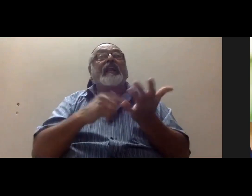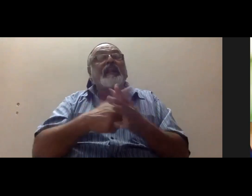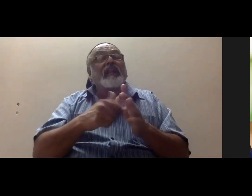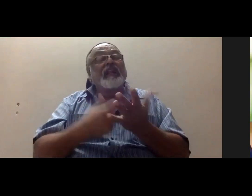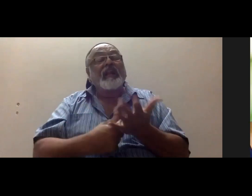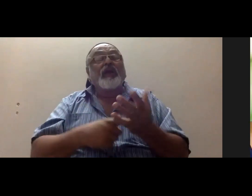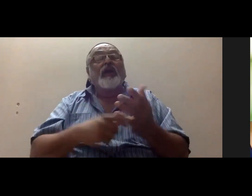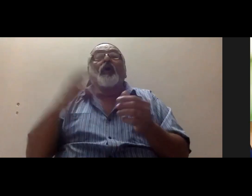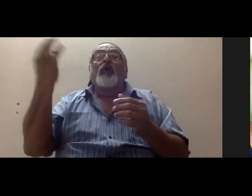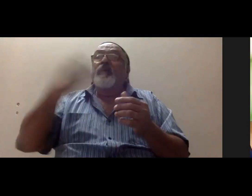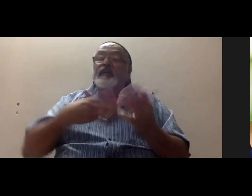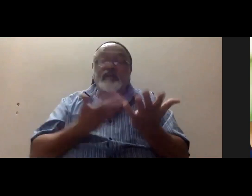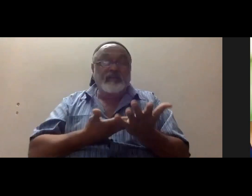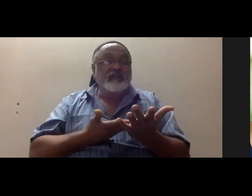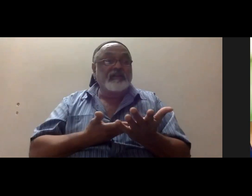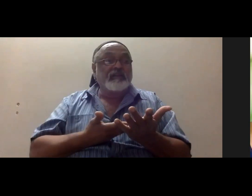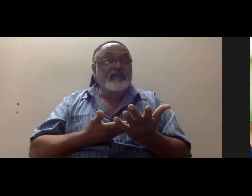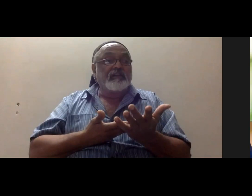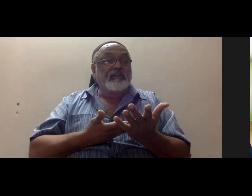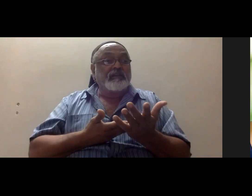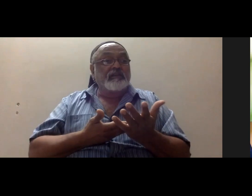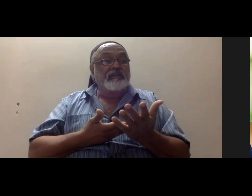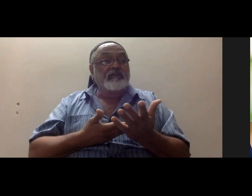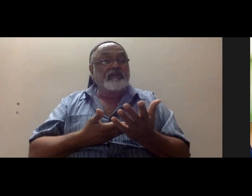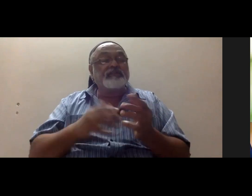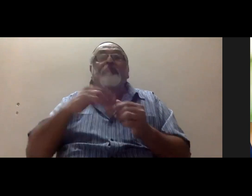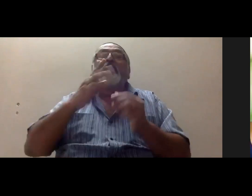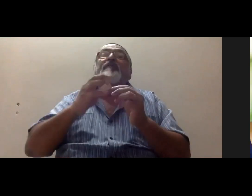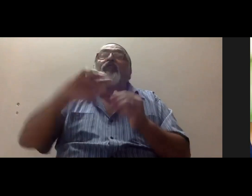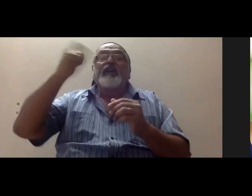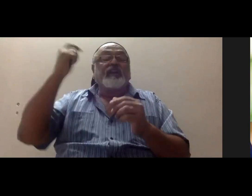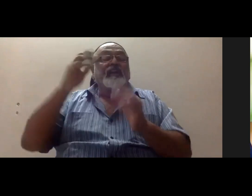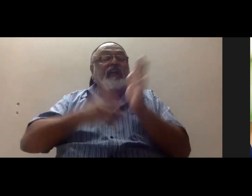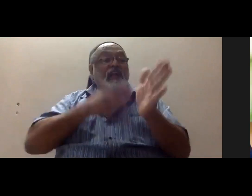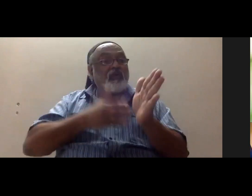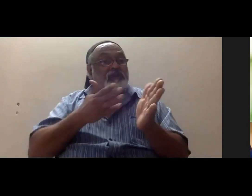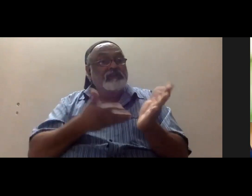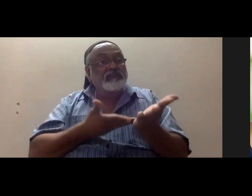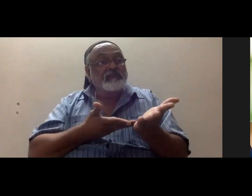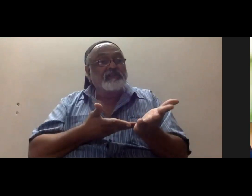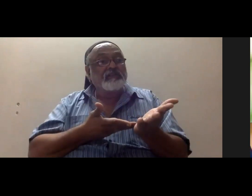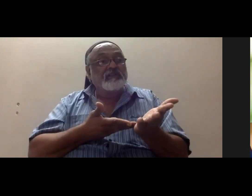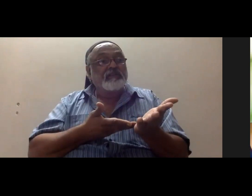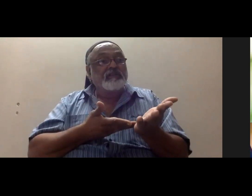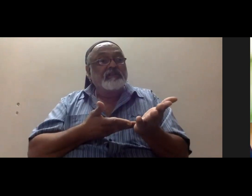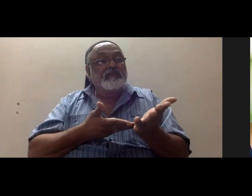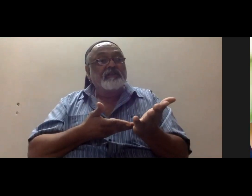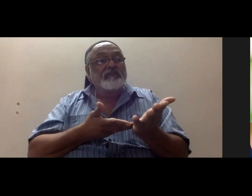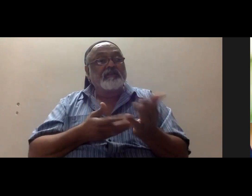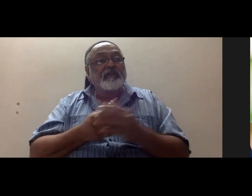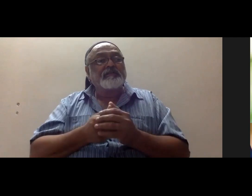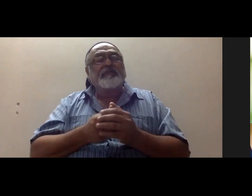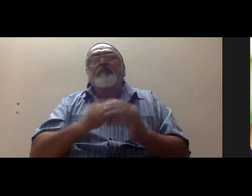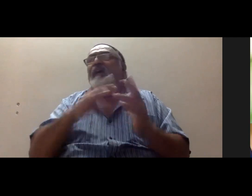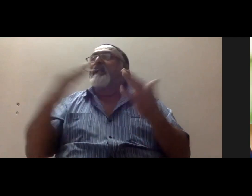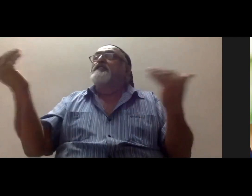थे, स्कॉटलैंड रेलवेज का भी हमें ऑर्डर आया था, तो ये हमें बहुत सपोर्ट मिल रही